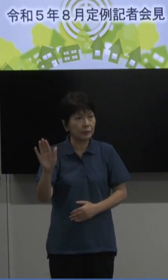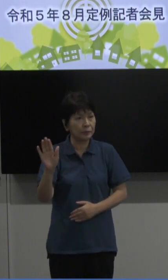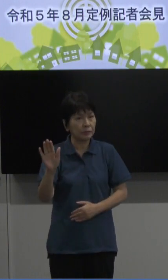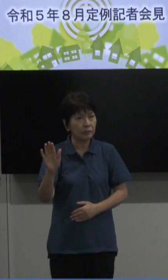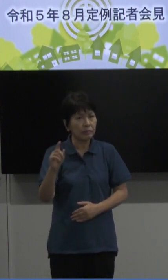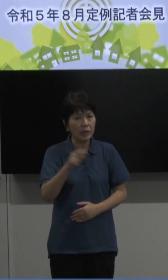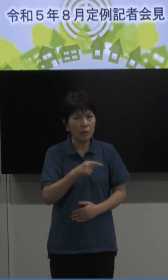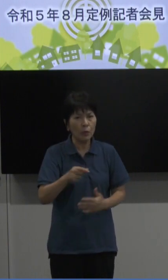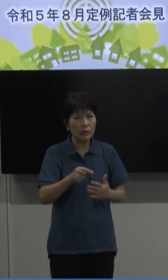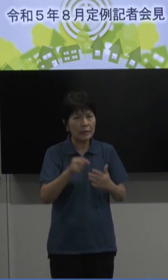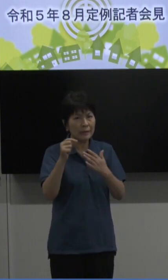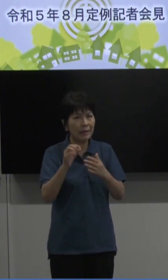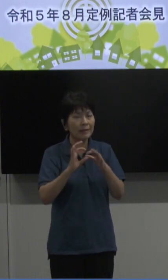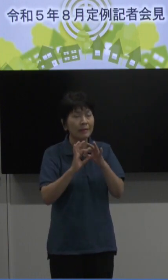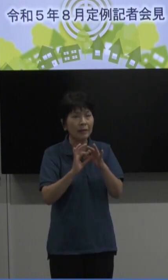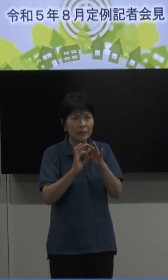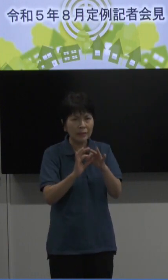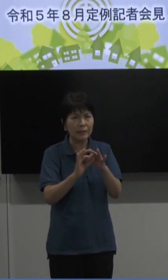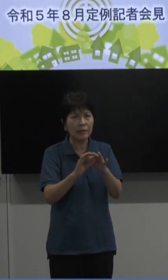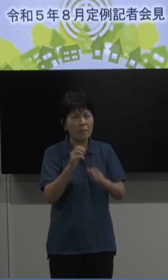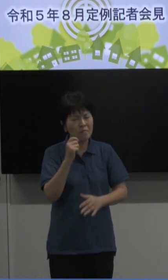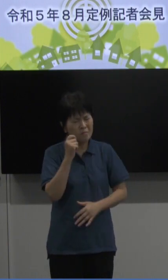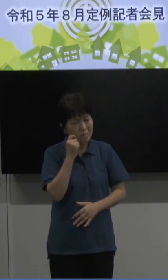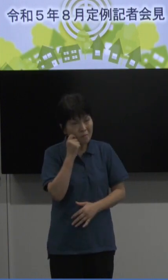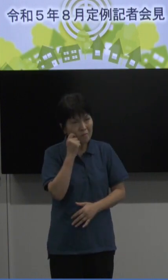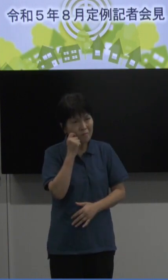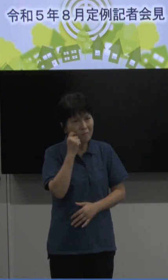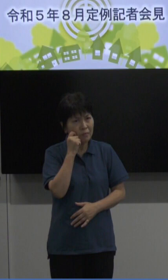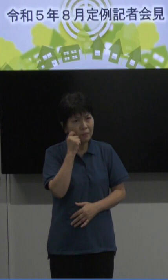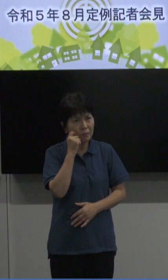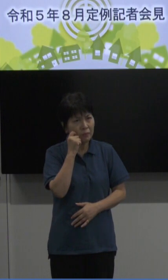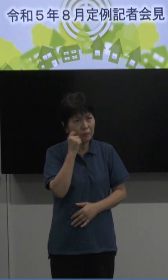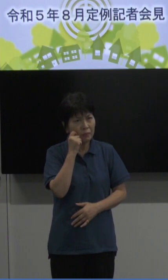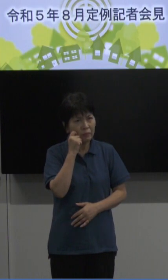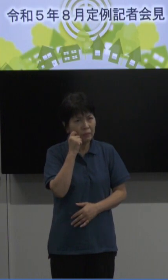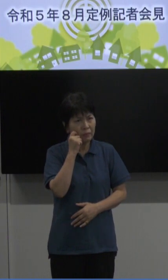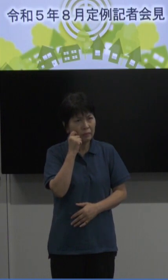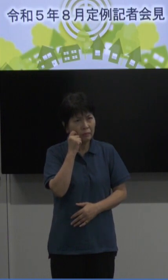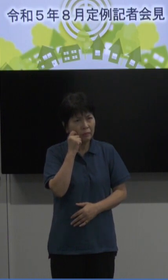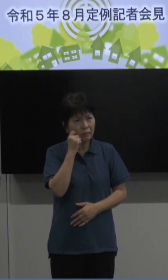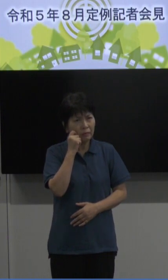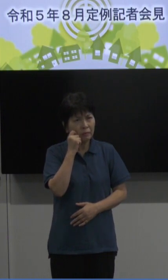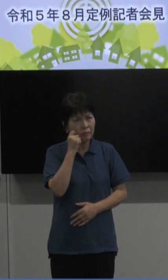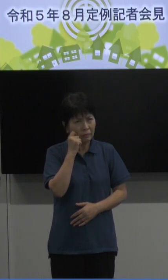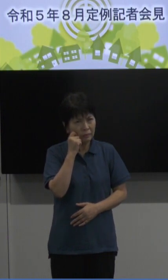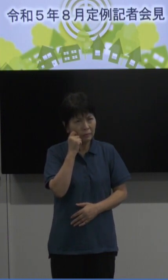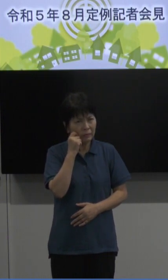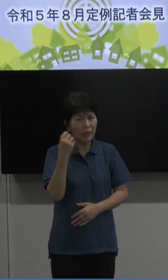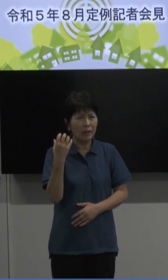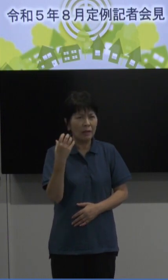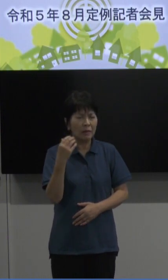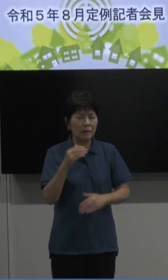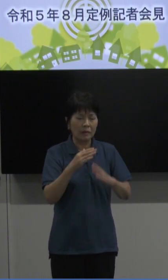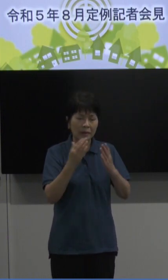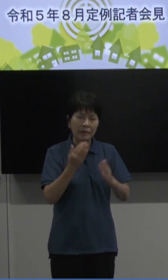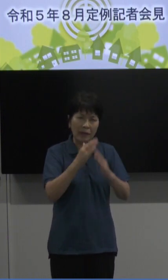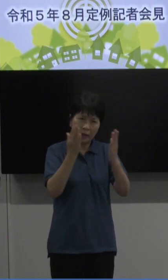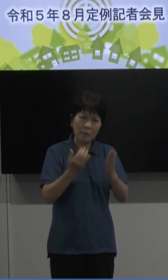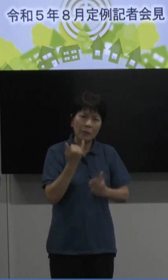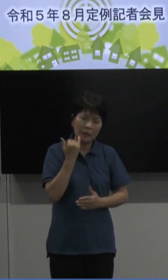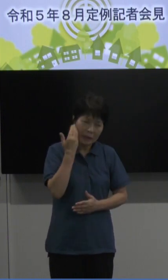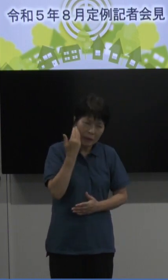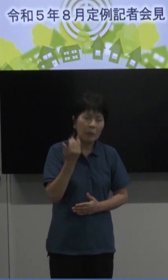人選に関しましては、大変難しいといいますか、なかなか誰でもかんでもできるような仕事ではないというふうに私は認識をしております